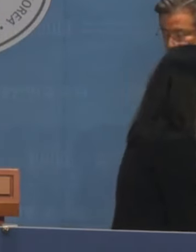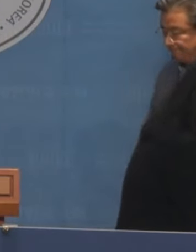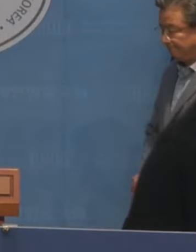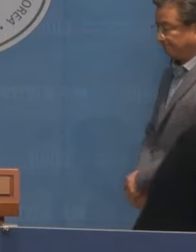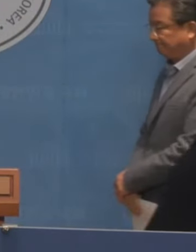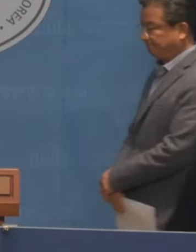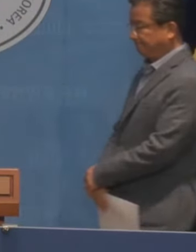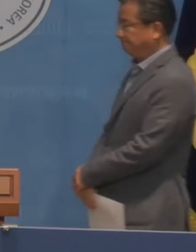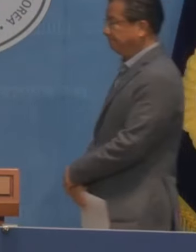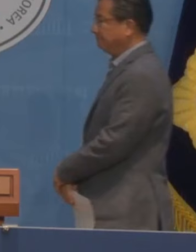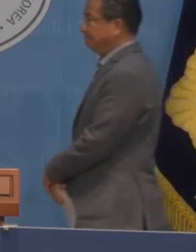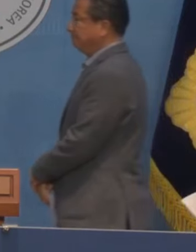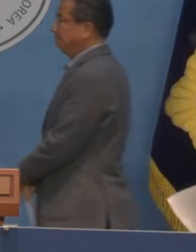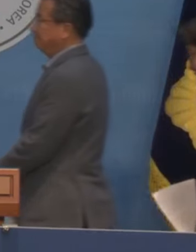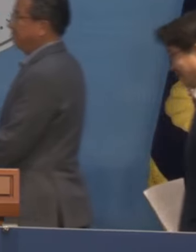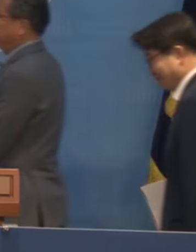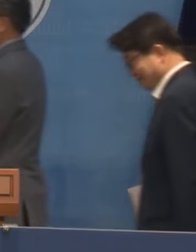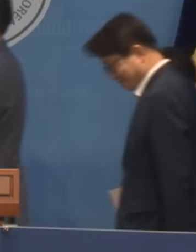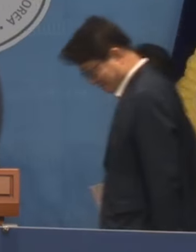고맙습니다